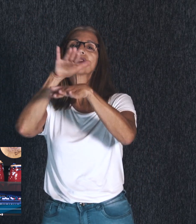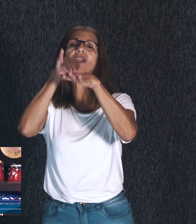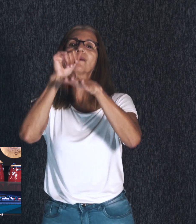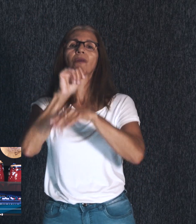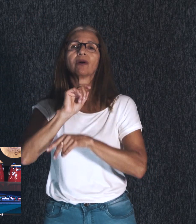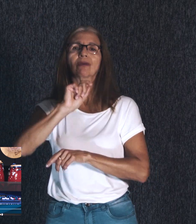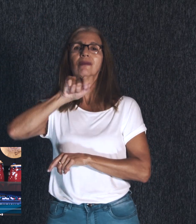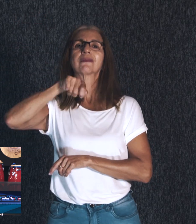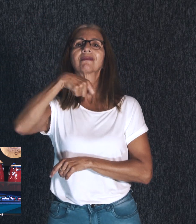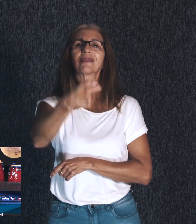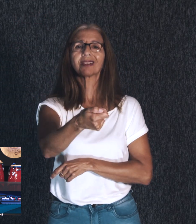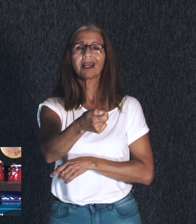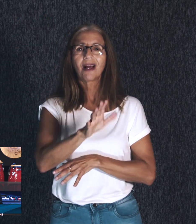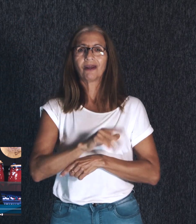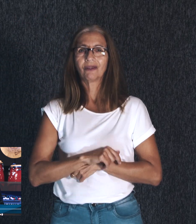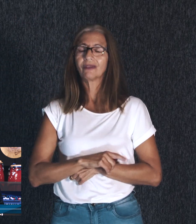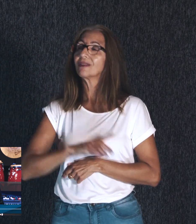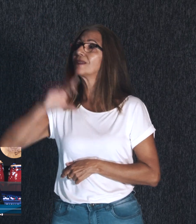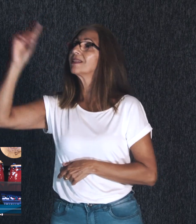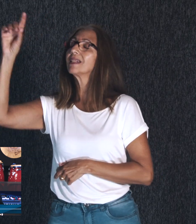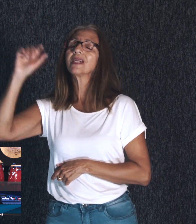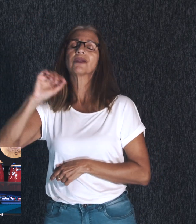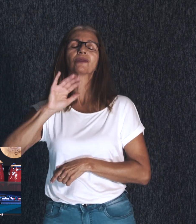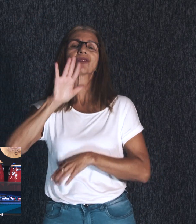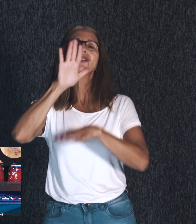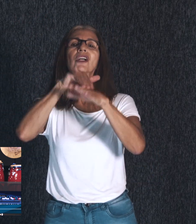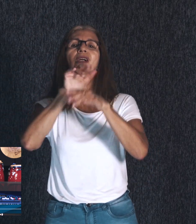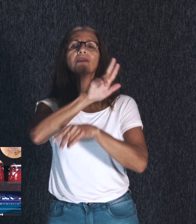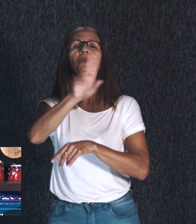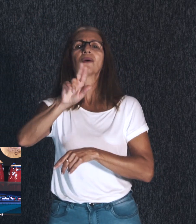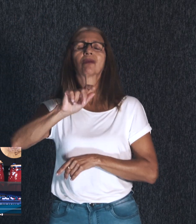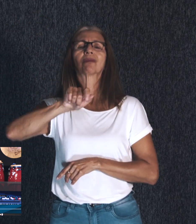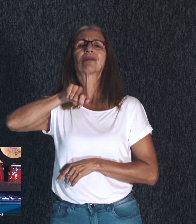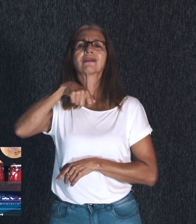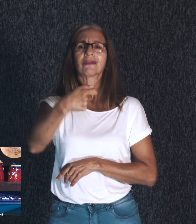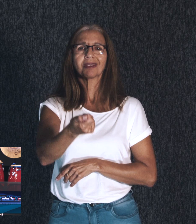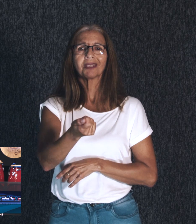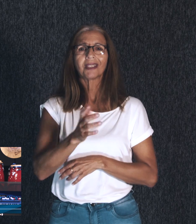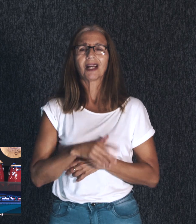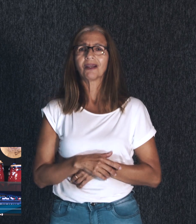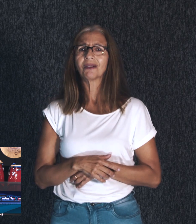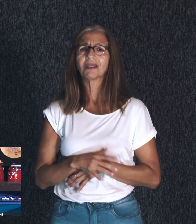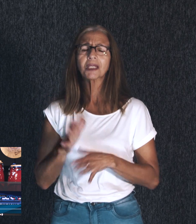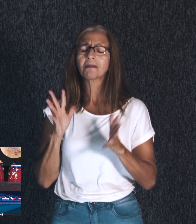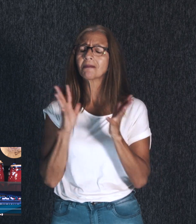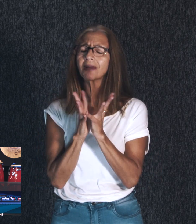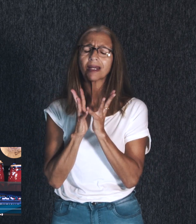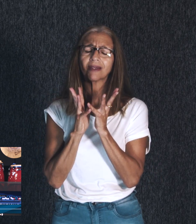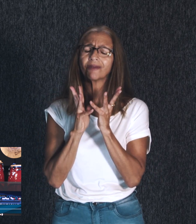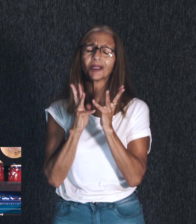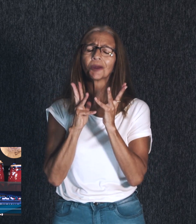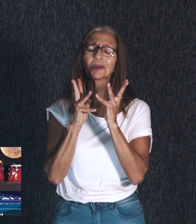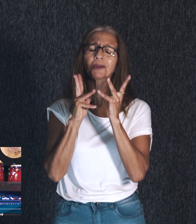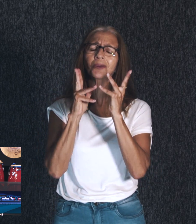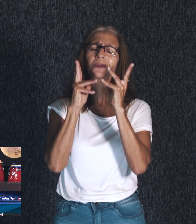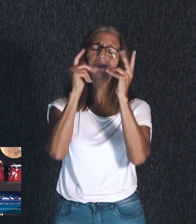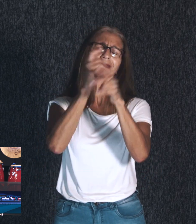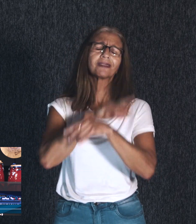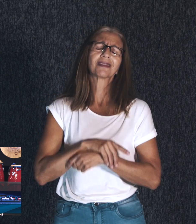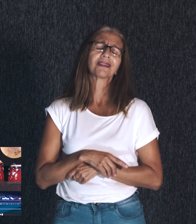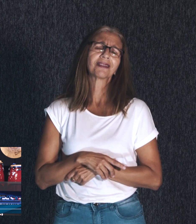nome. Eu te chamei pelo seu nome. Olha que lindo isso, gente, porque Deus nos